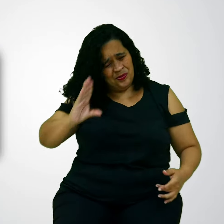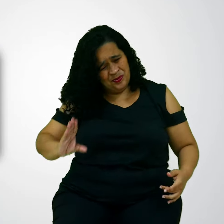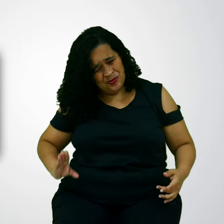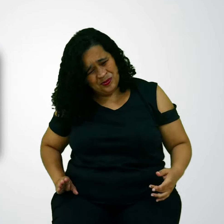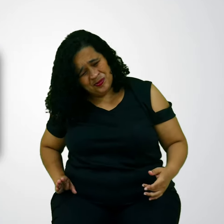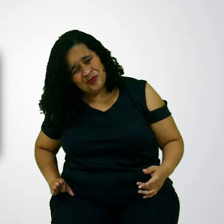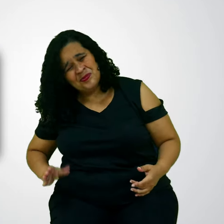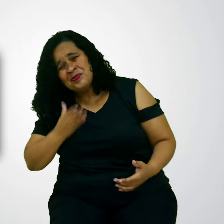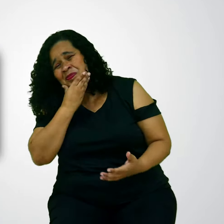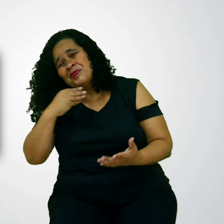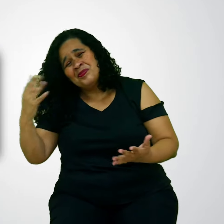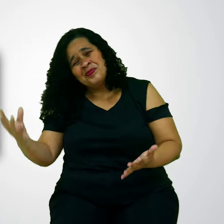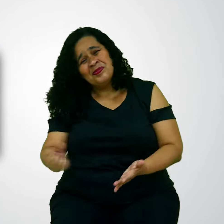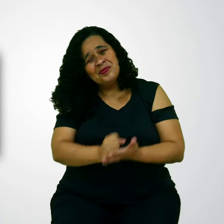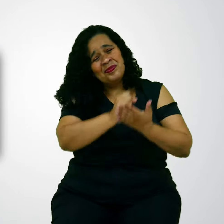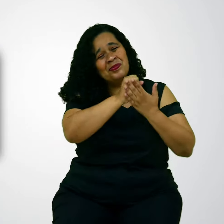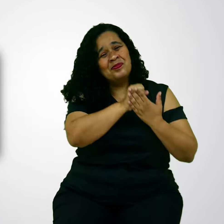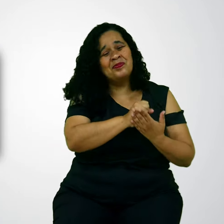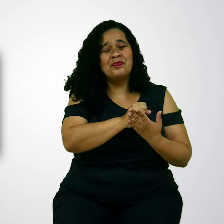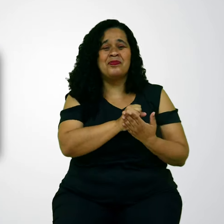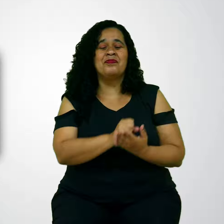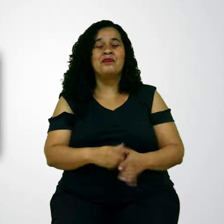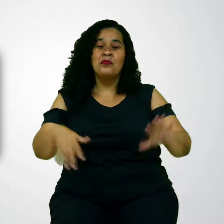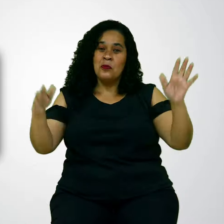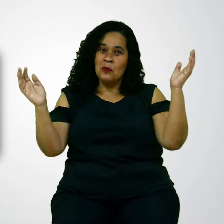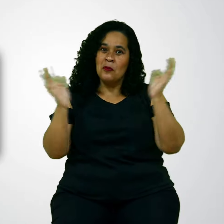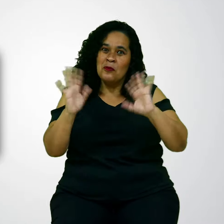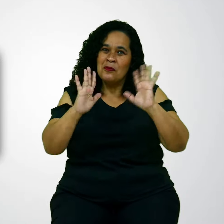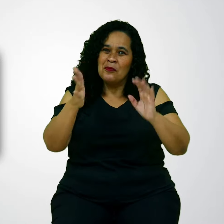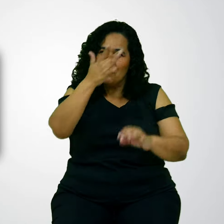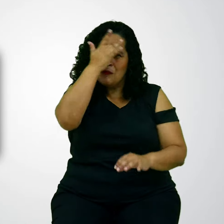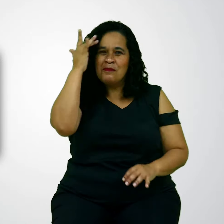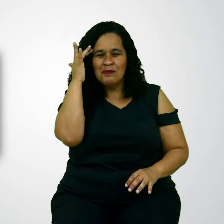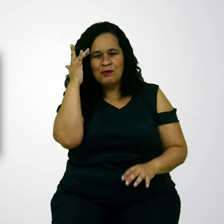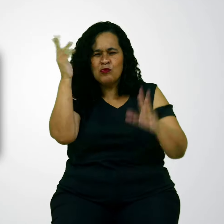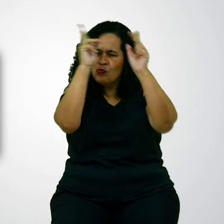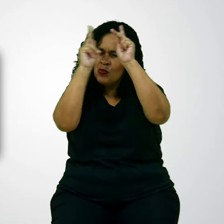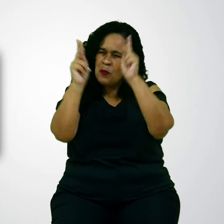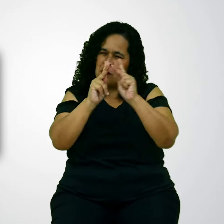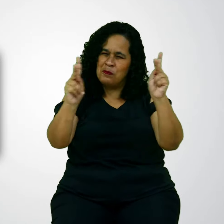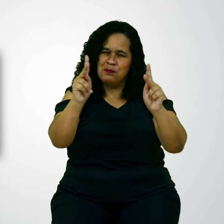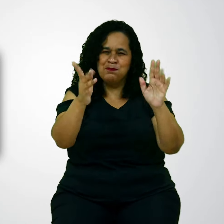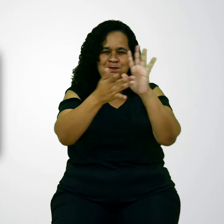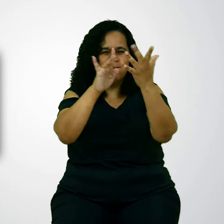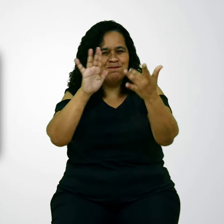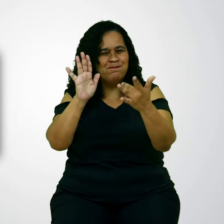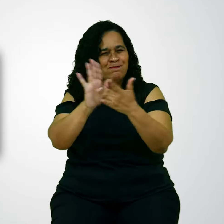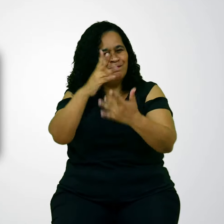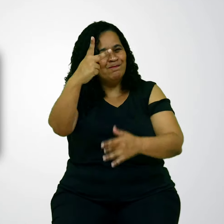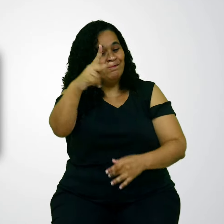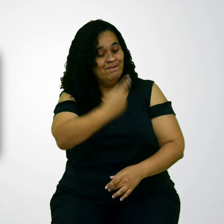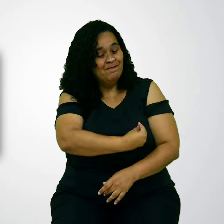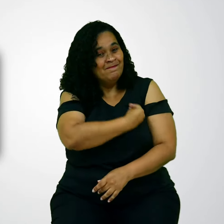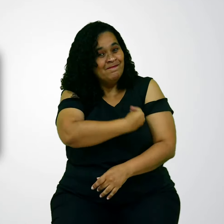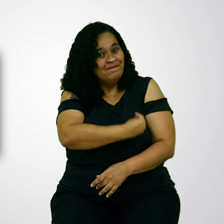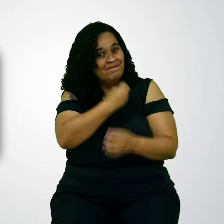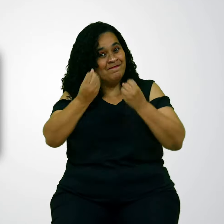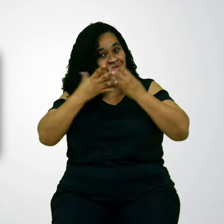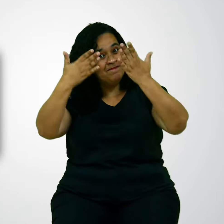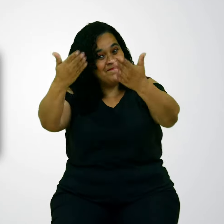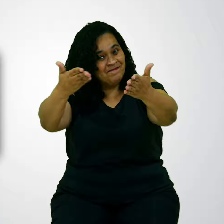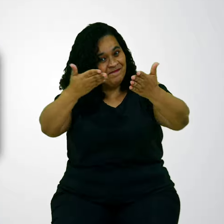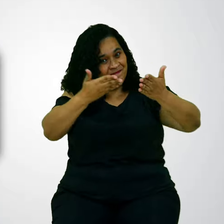Salvador. Fala pessoal, tudo bem? Que a paz de Cristo esteja com você. Seja muito bem-vindo ao nosso terceiro